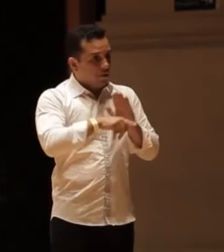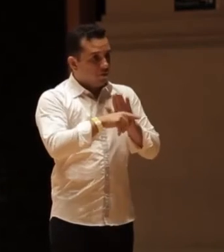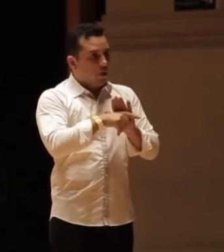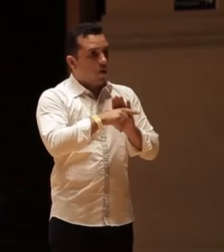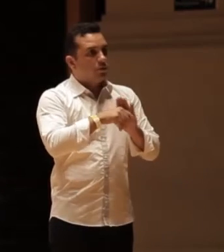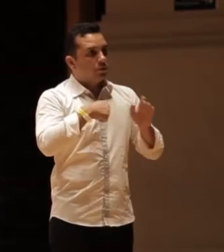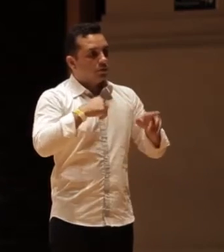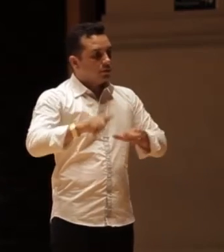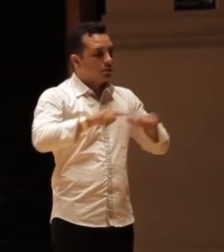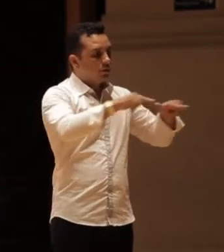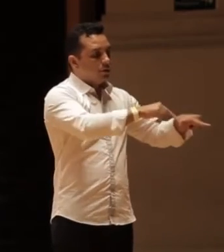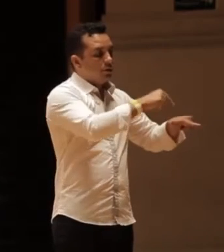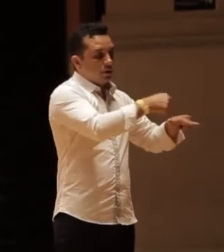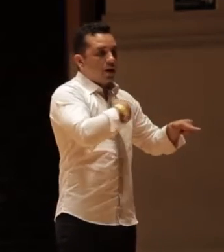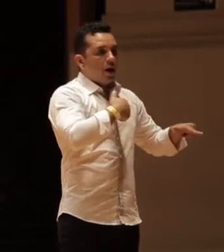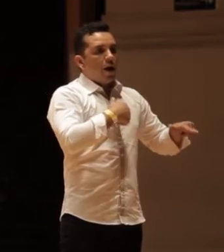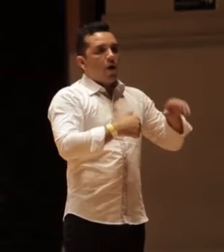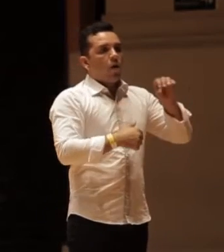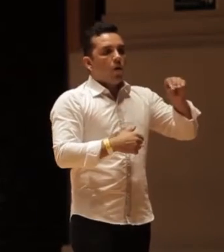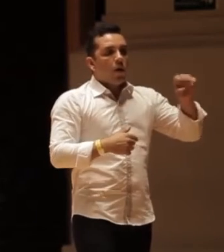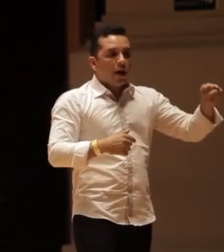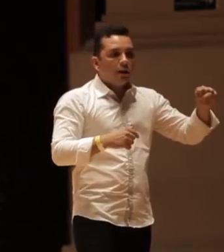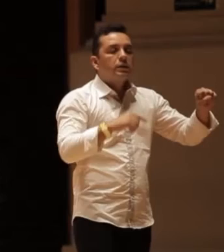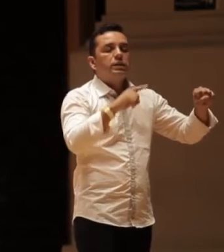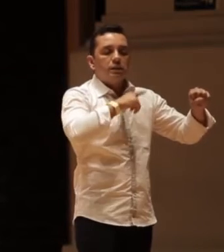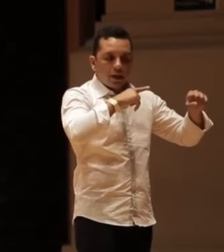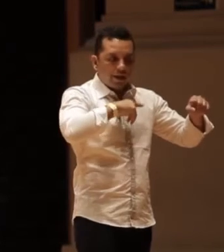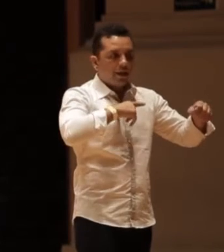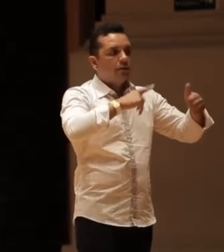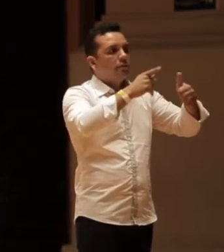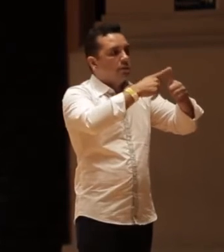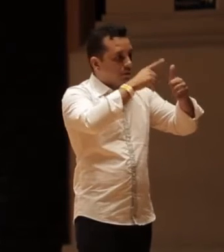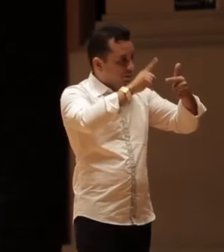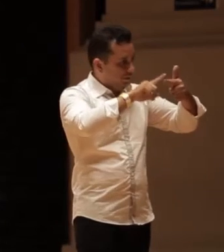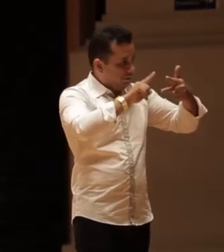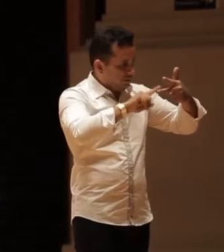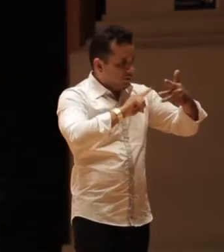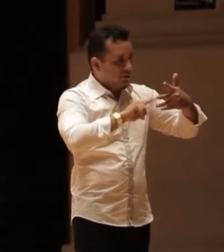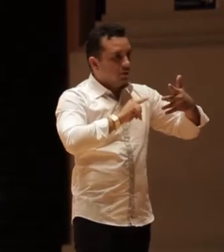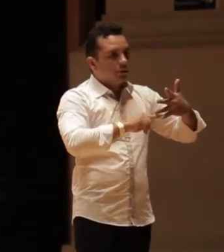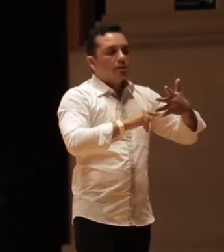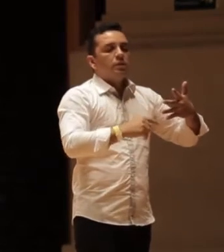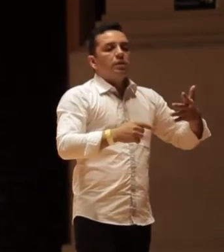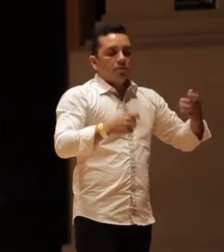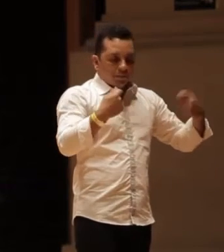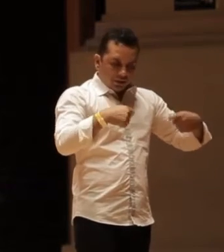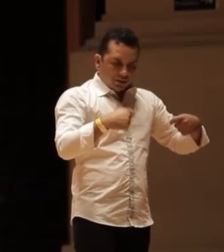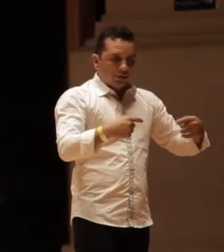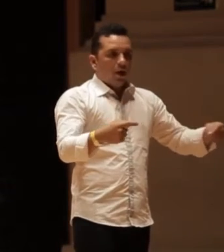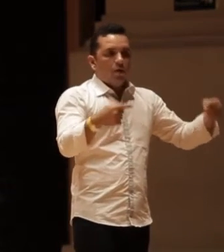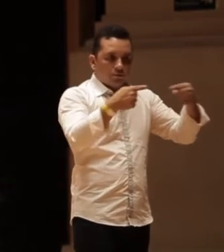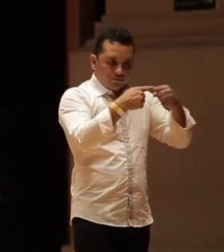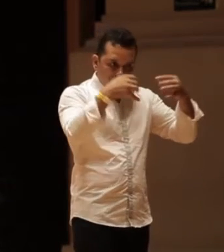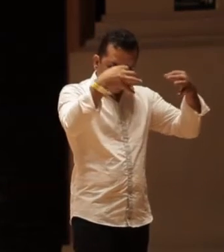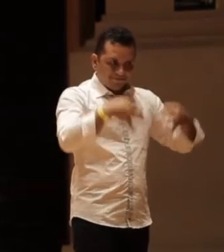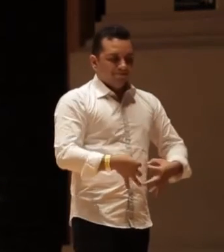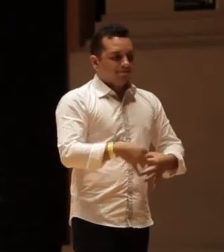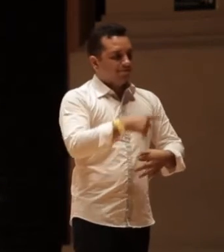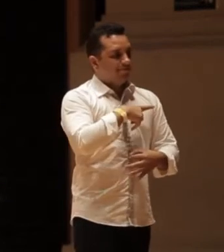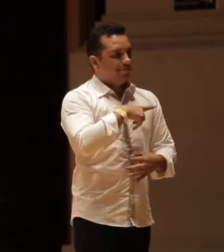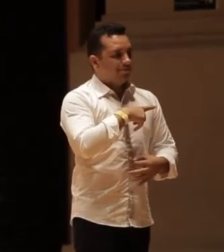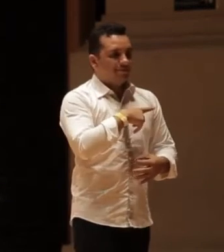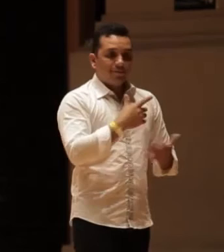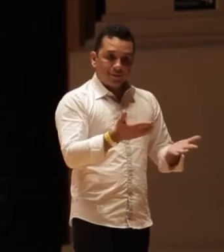entidade se qualifica como sc até dos seus requisitos não há julgamento de conveniência e oportunidade